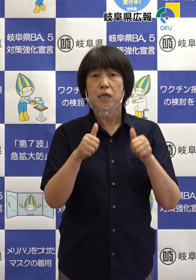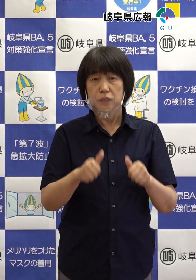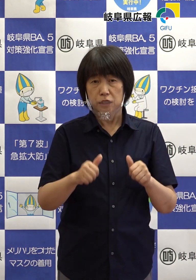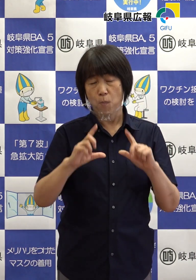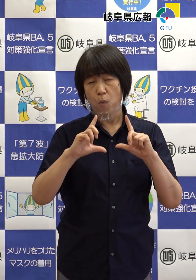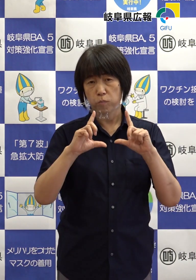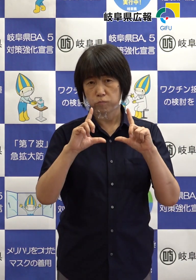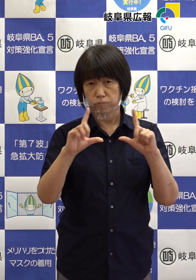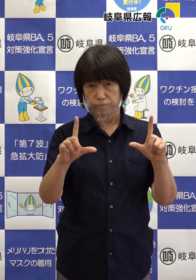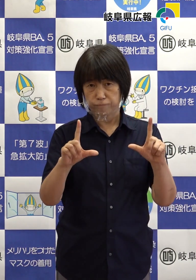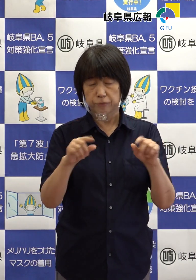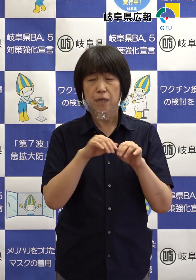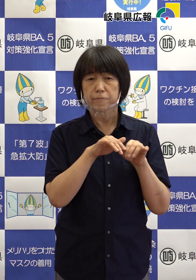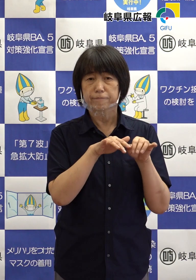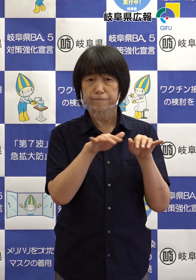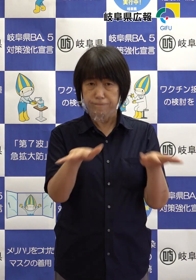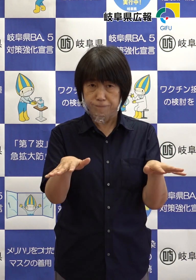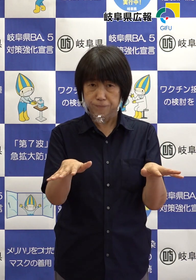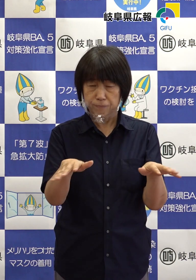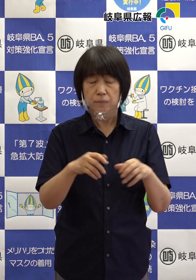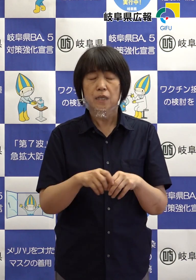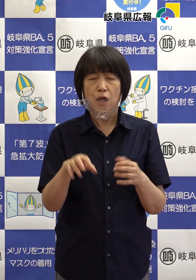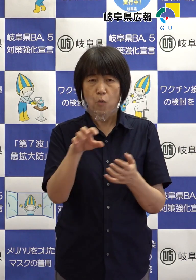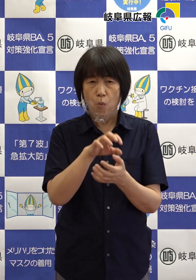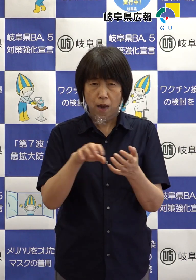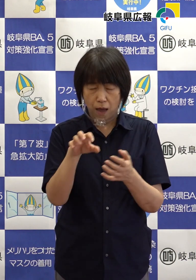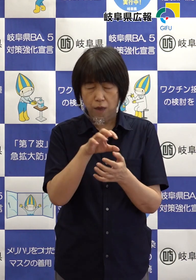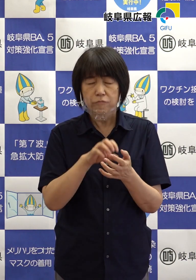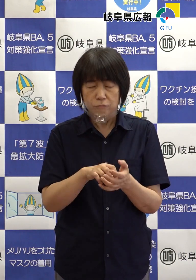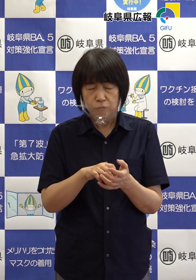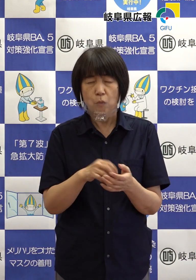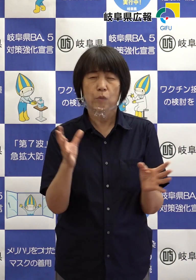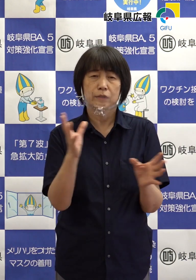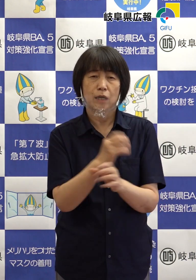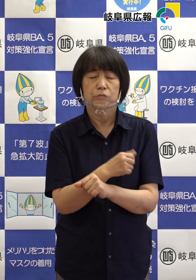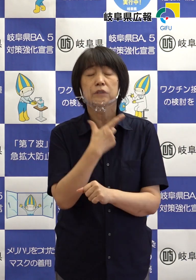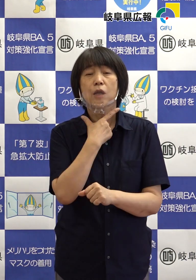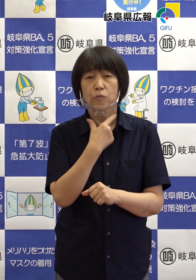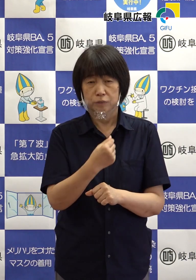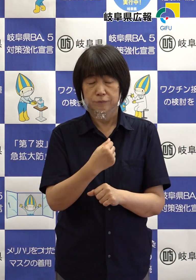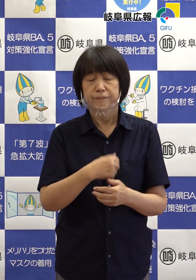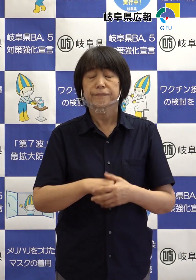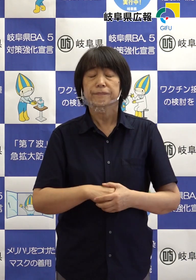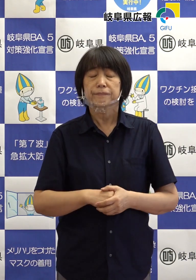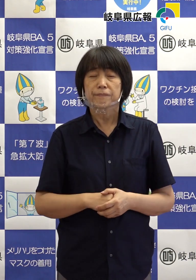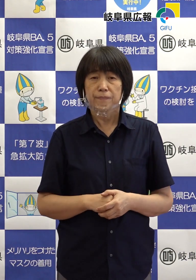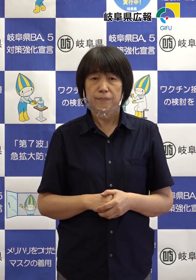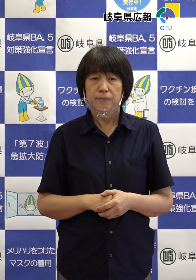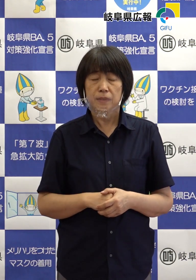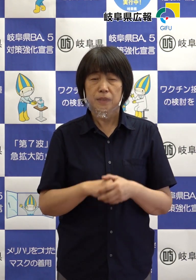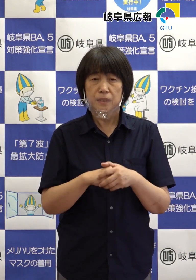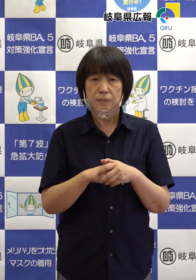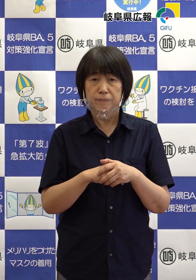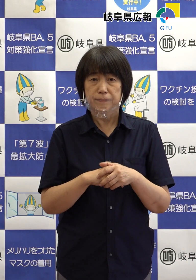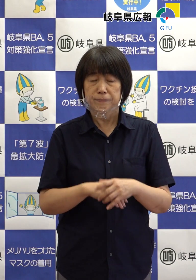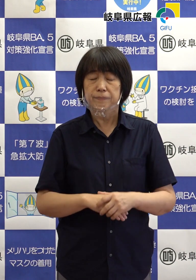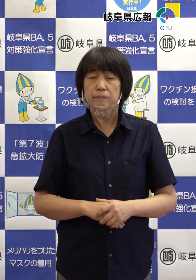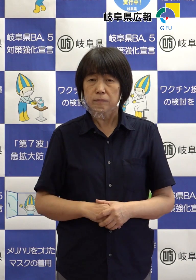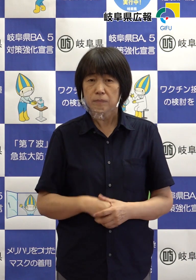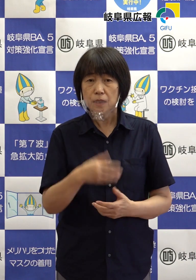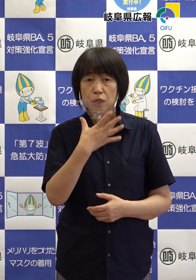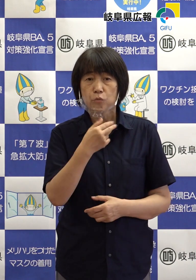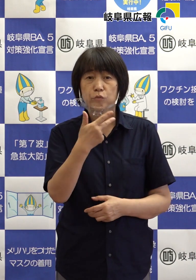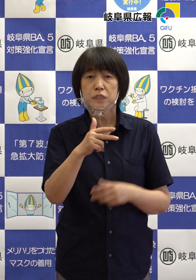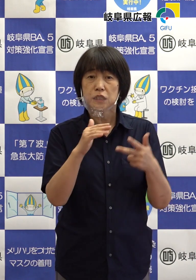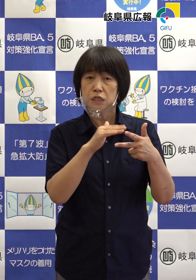here女子て混乱のないようにしていただきたいそれからすでにもう今あの始まっておりますけれども副施設